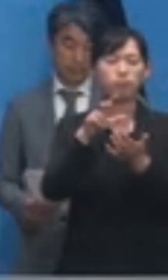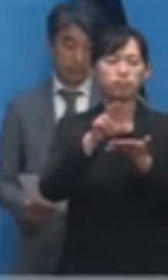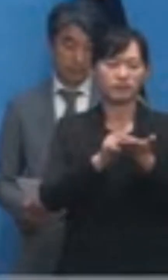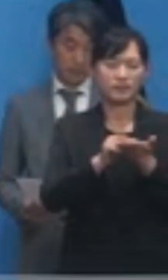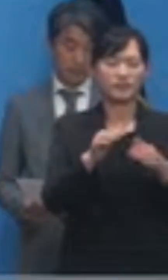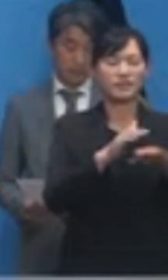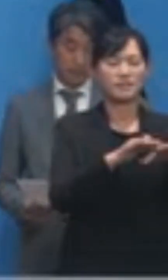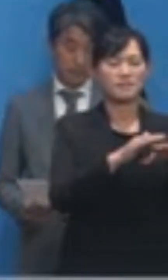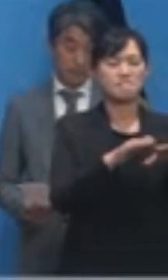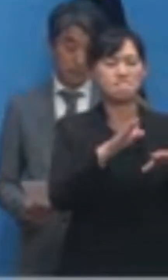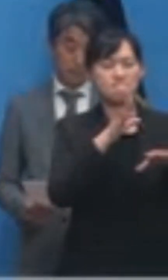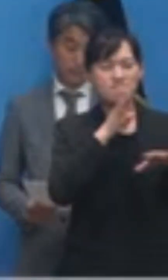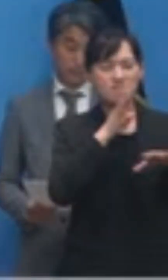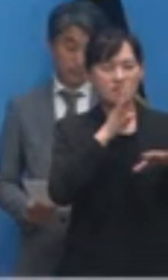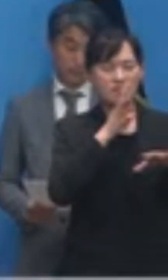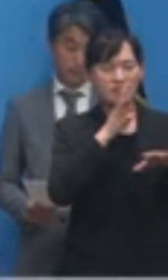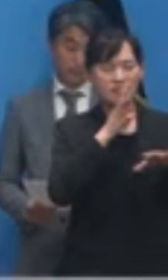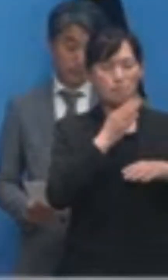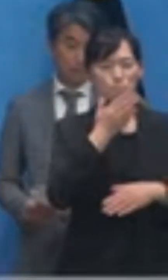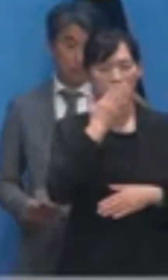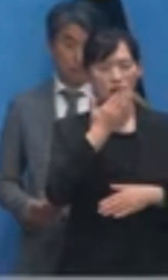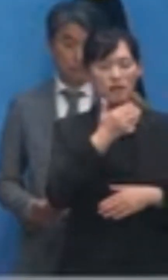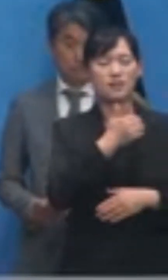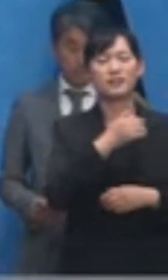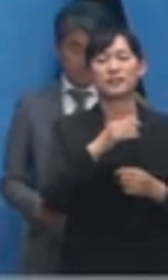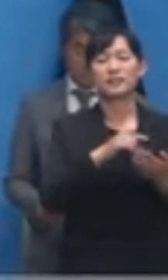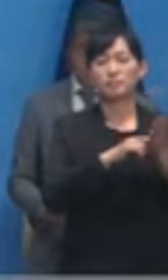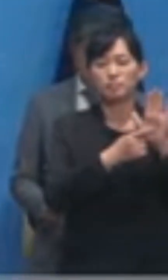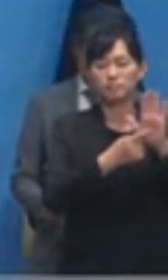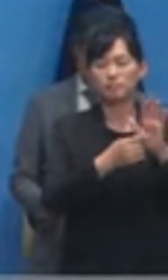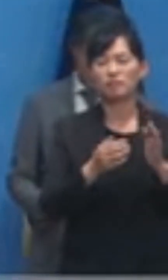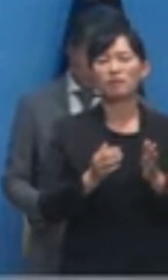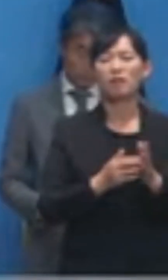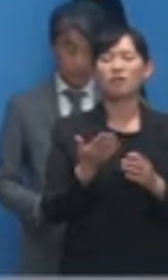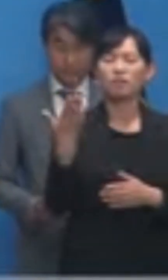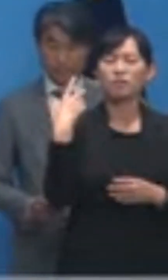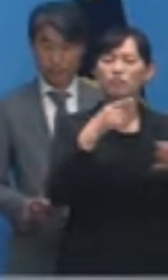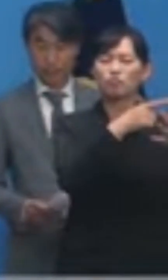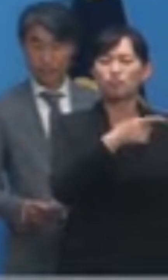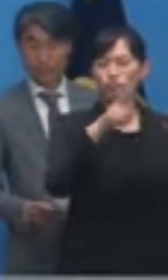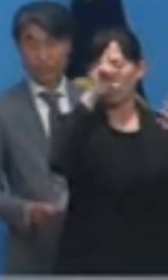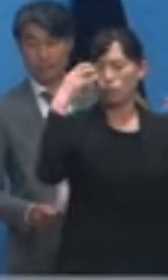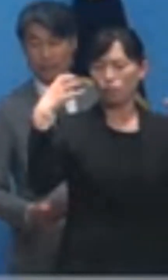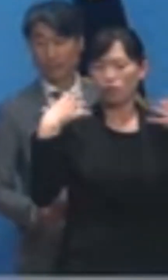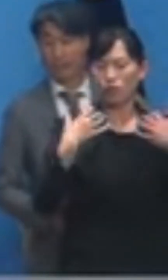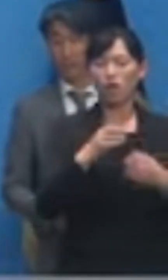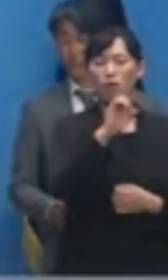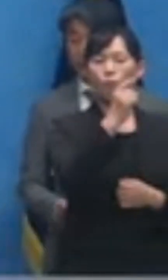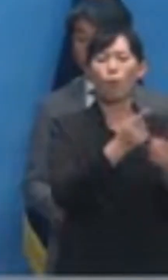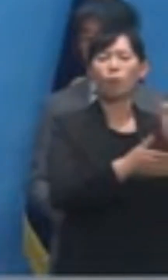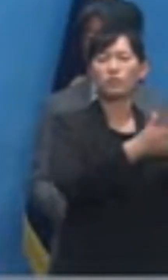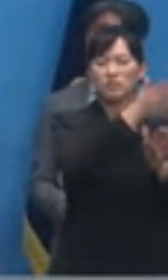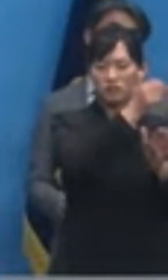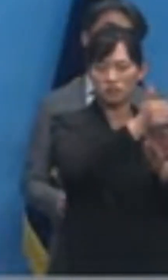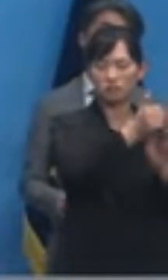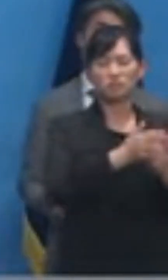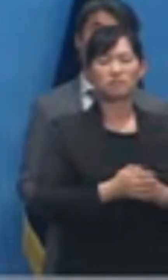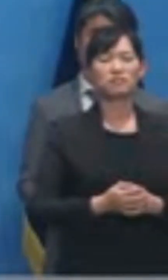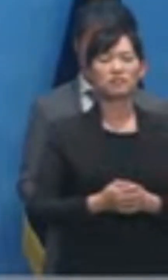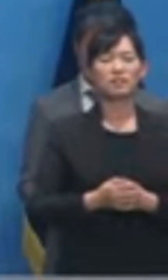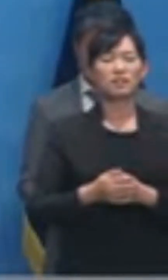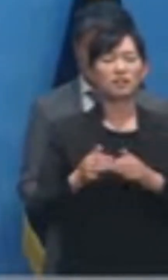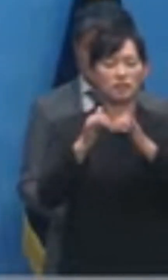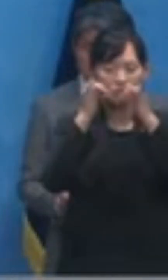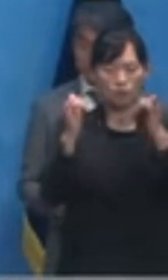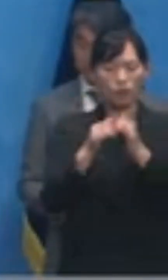해결의 실제적 가능성을 입증했습니다. 그런데 지난 윤석열 정부와 오세훈 서울시정은